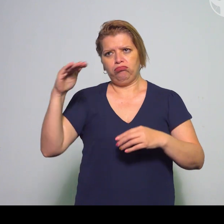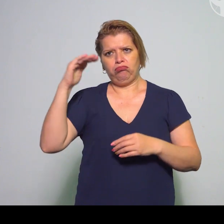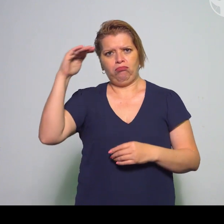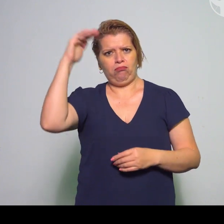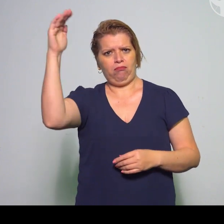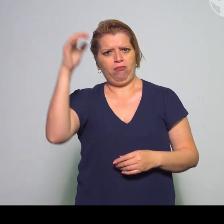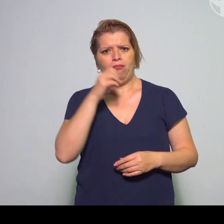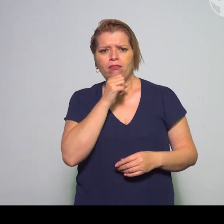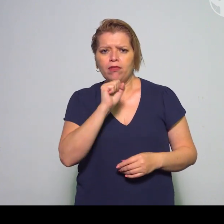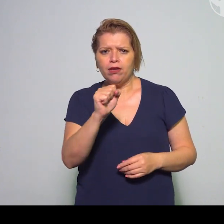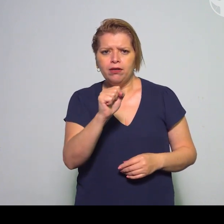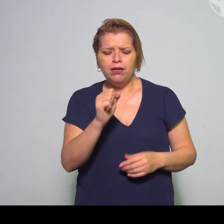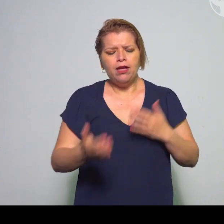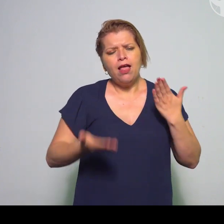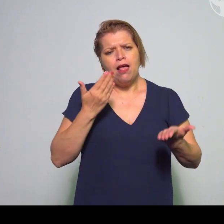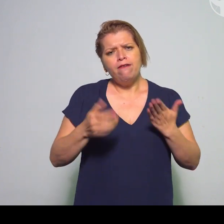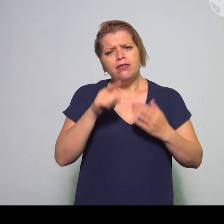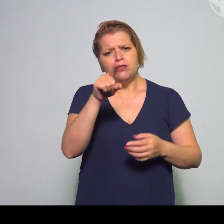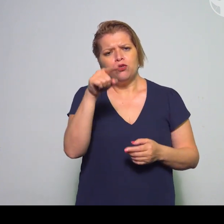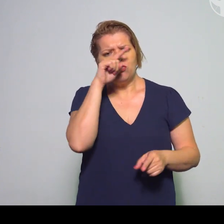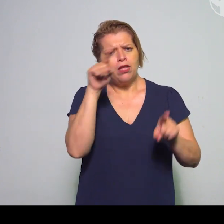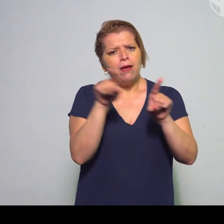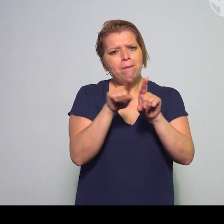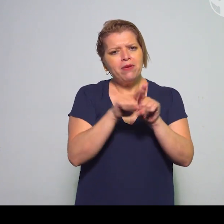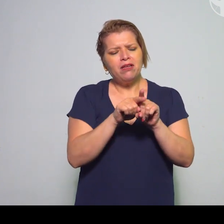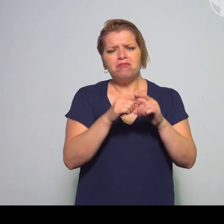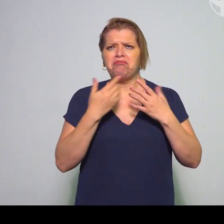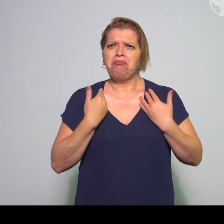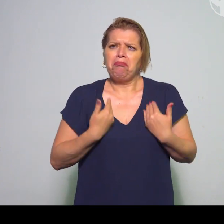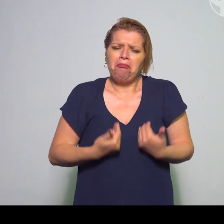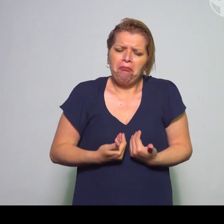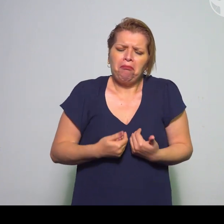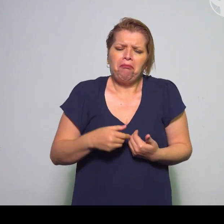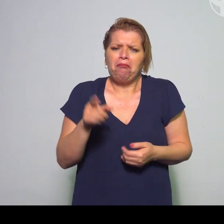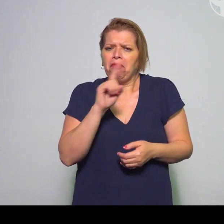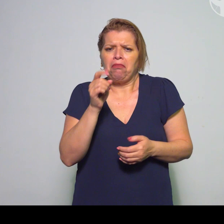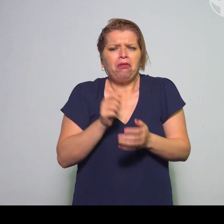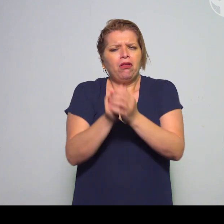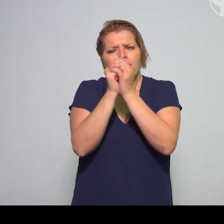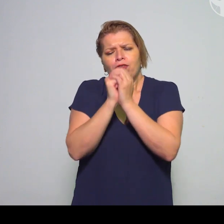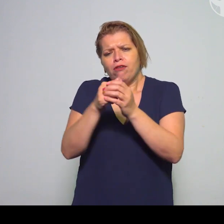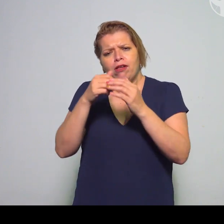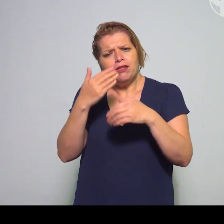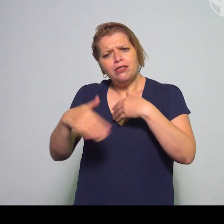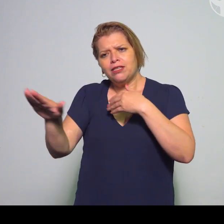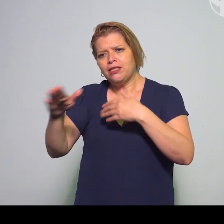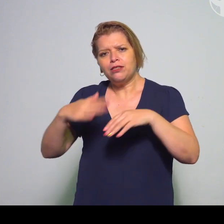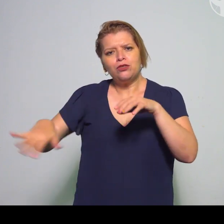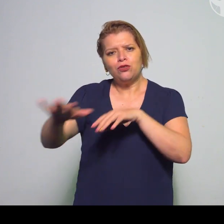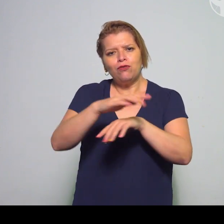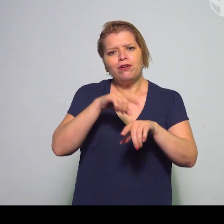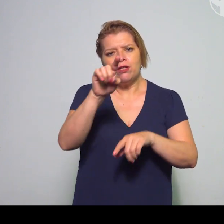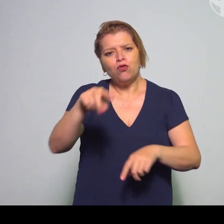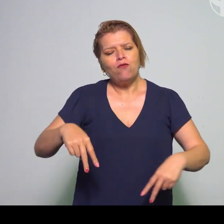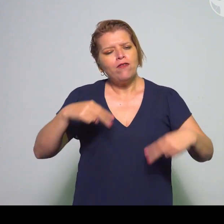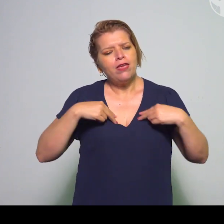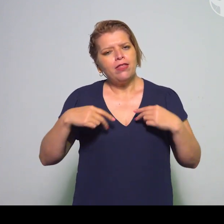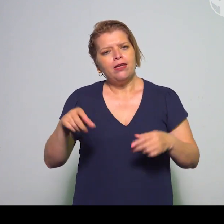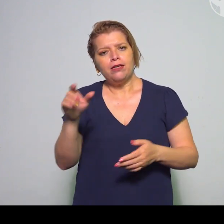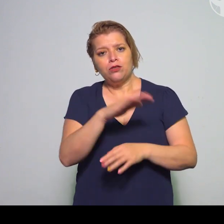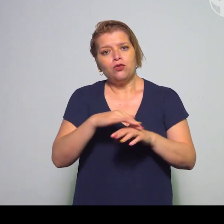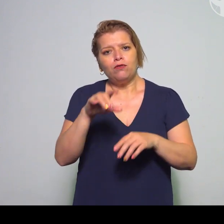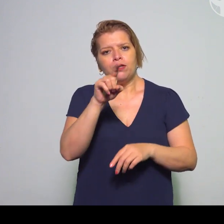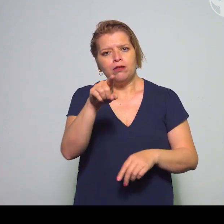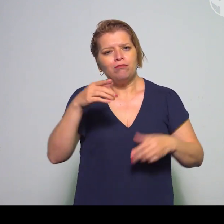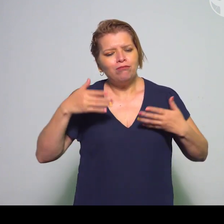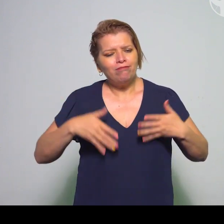pero quizás te has cansado tú de orar por esas promesas de restauración sobre tu vida, sobre la vida de tus hijos, sobre tu vida